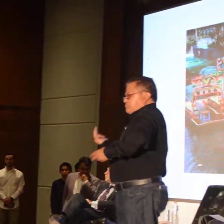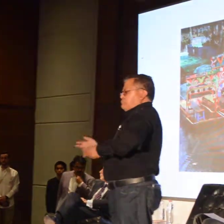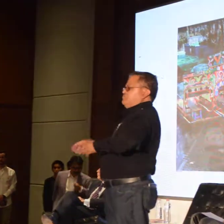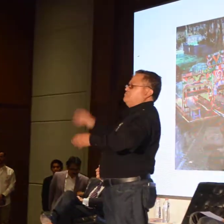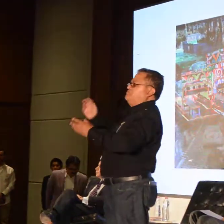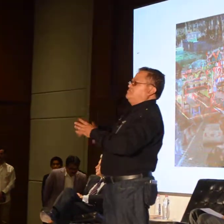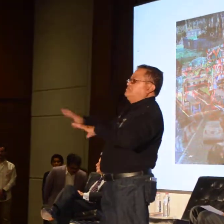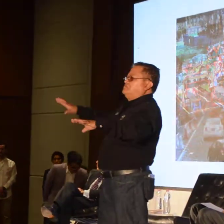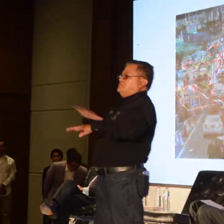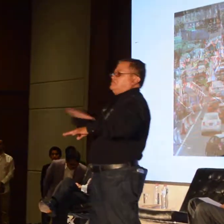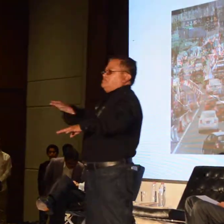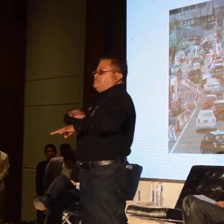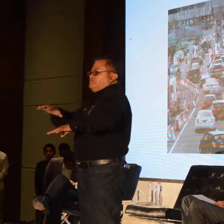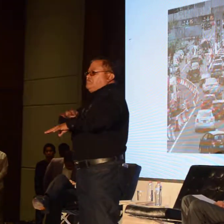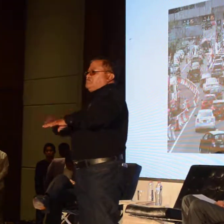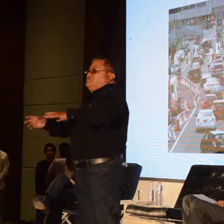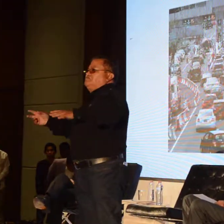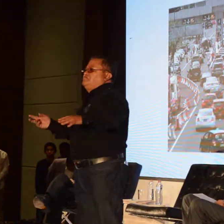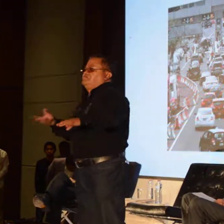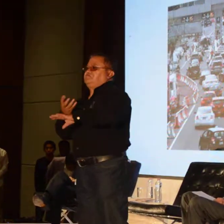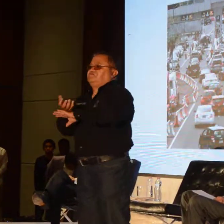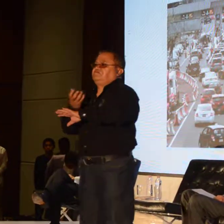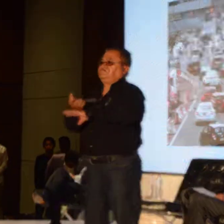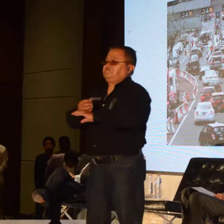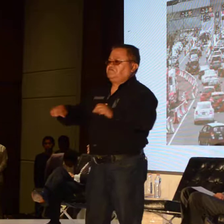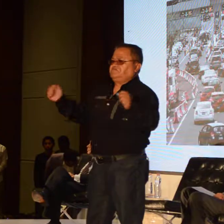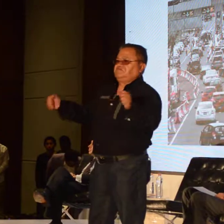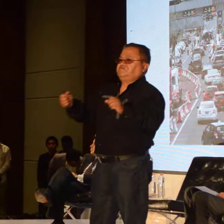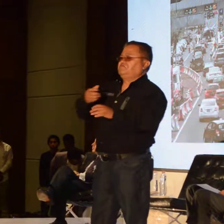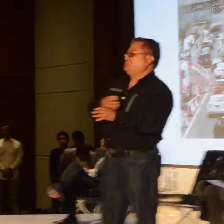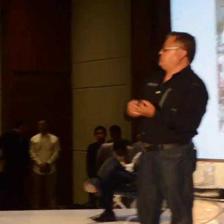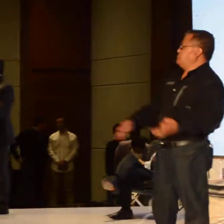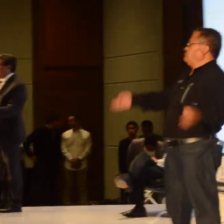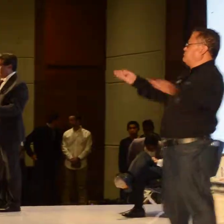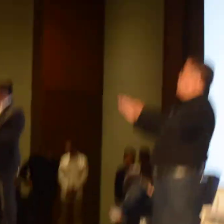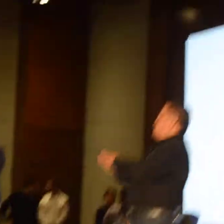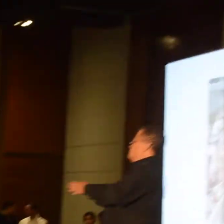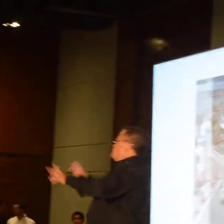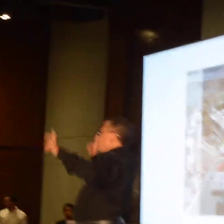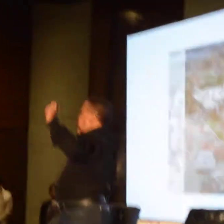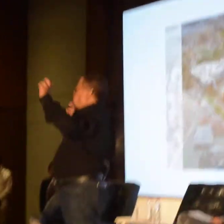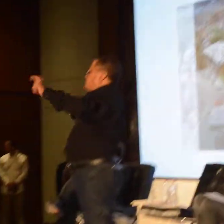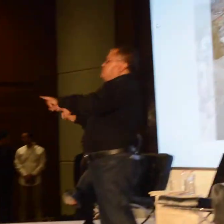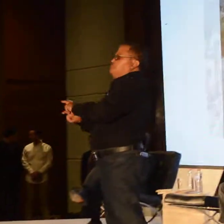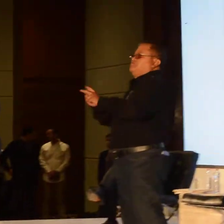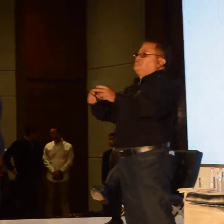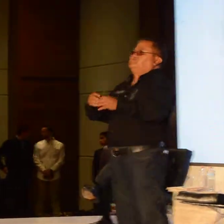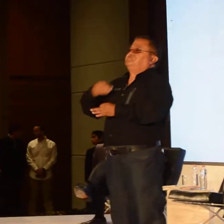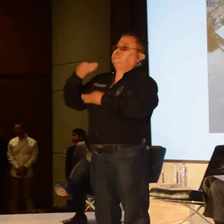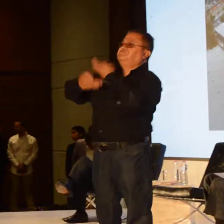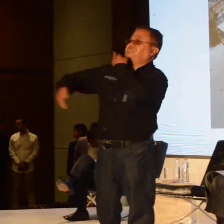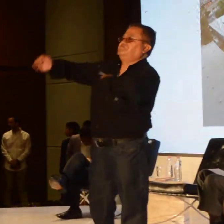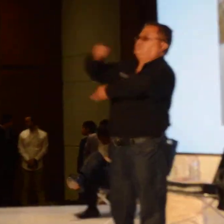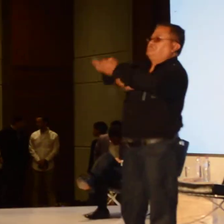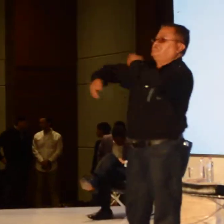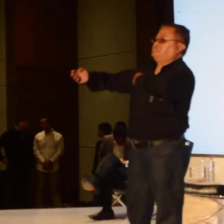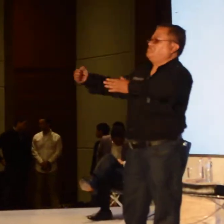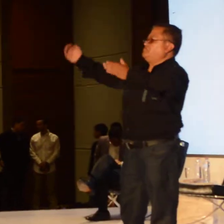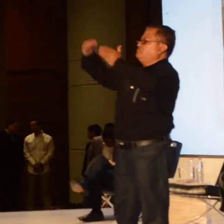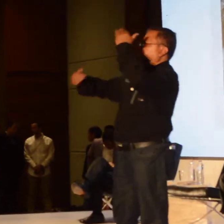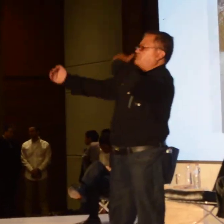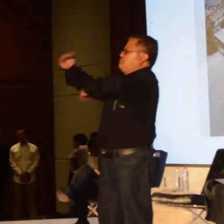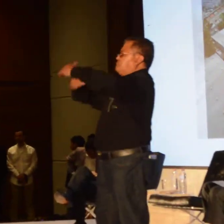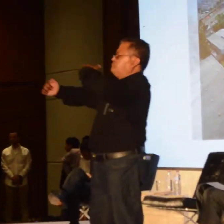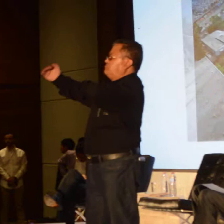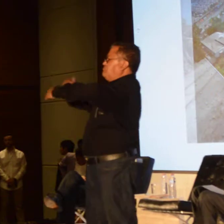Hay subsecretarías metropolitanas, hay esfuerzos de actitudes metropolitanas, pero que no han